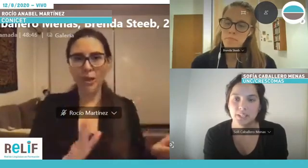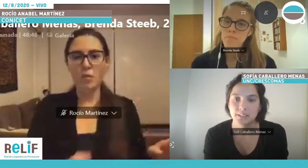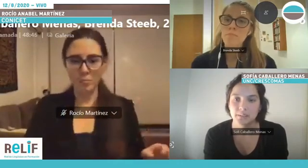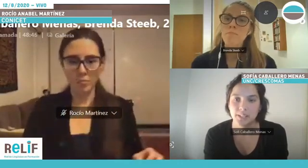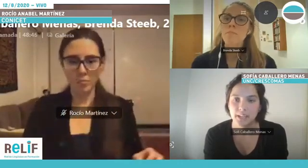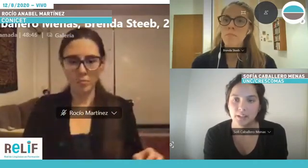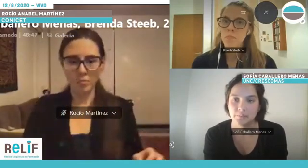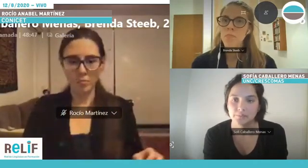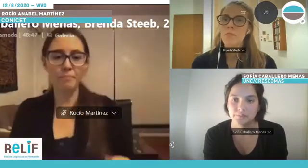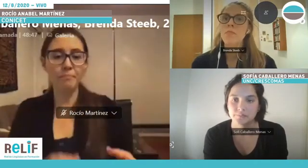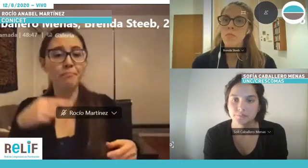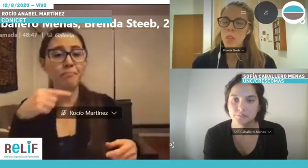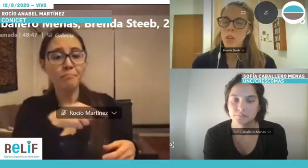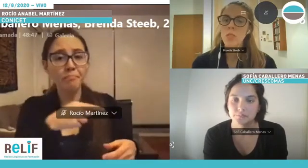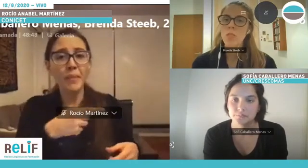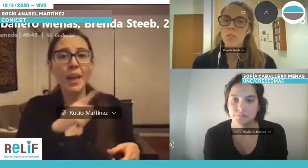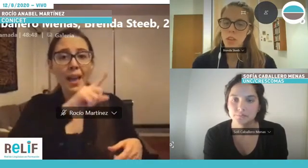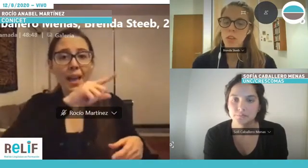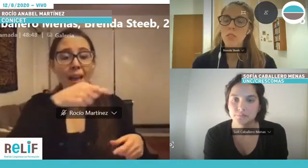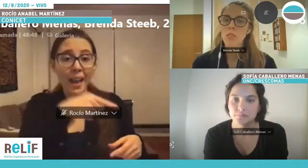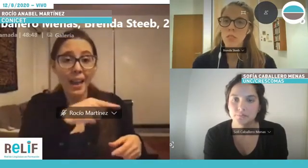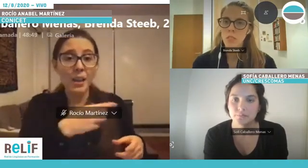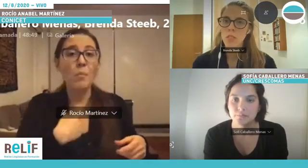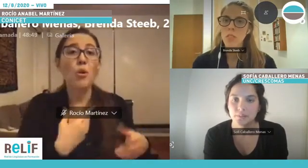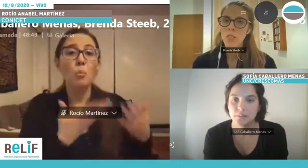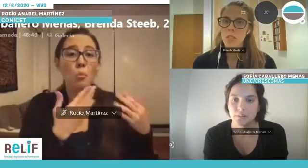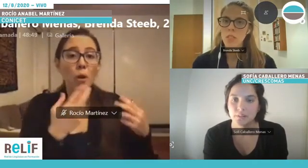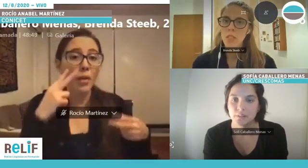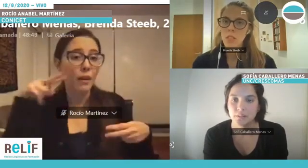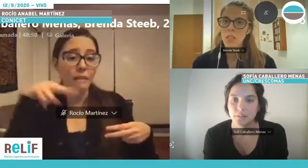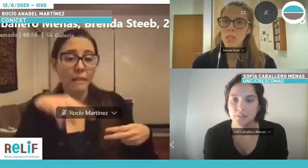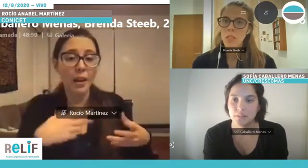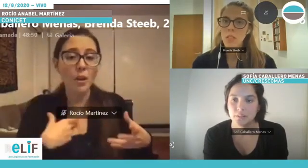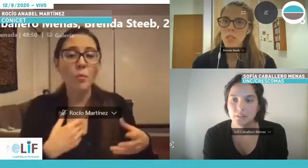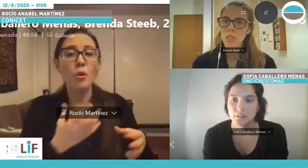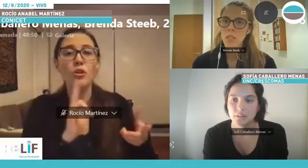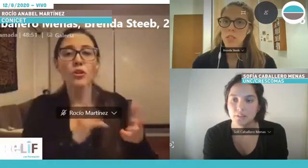situación comunicativa real. Ok.